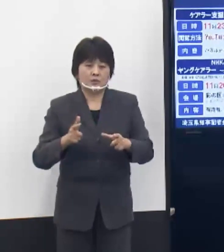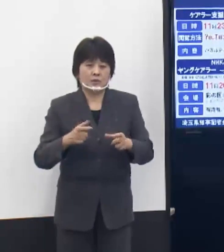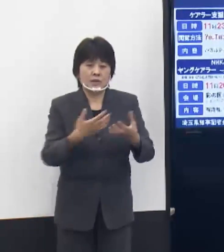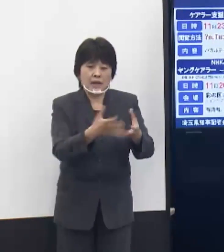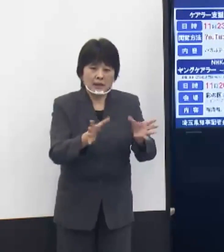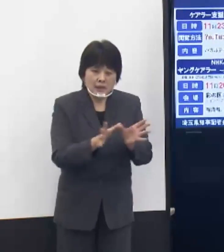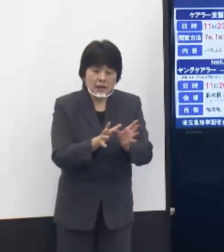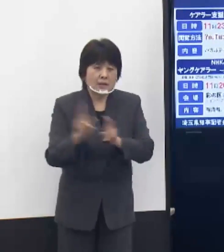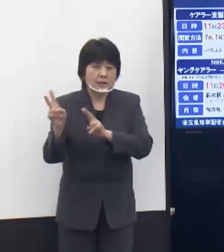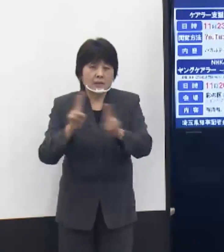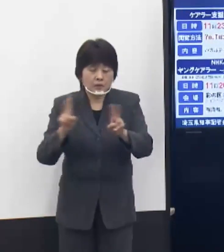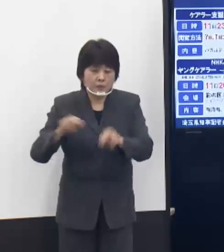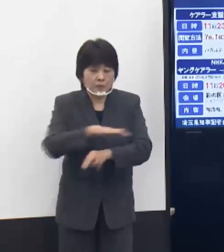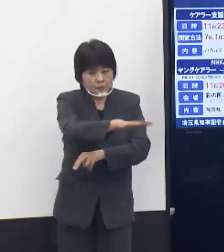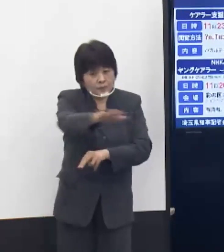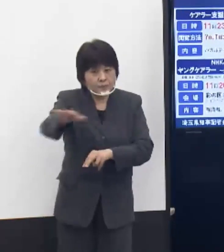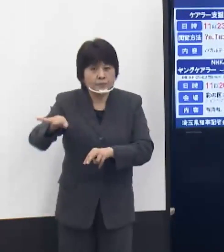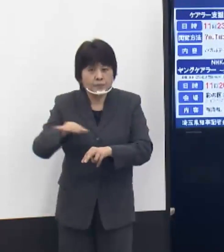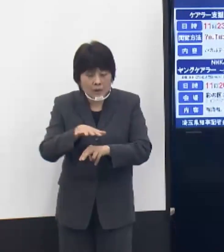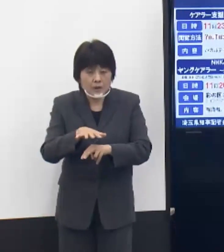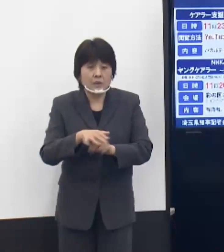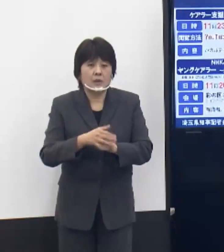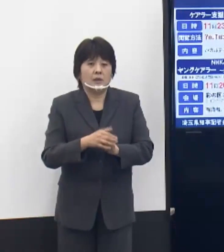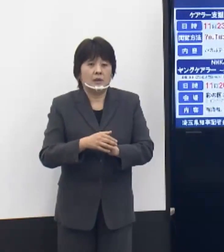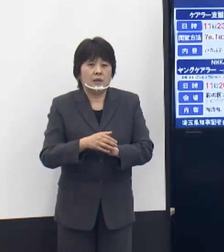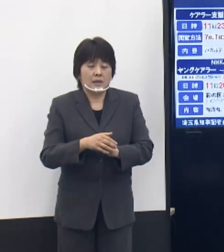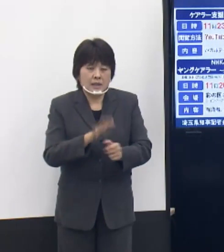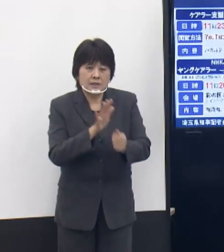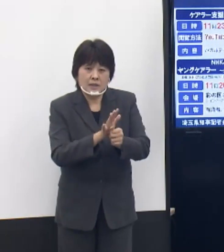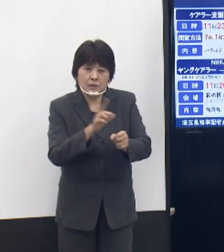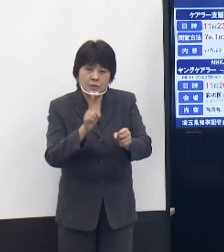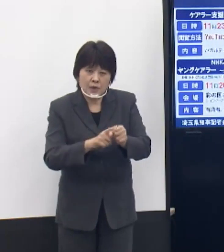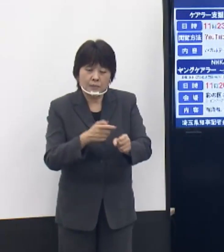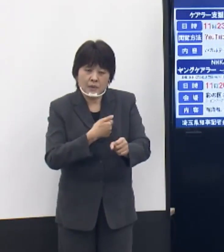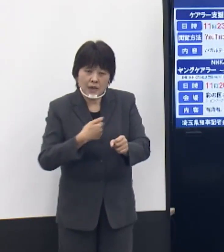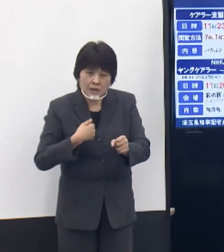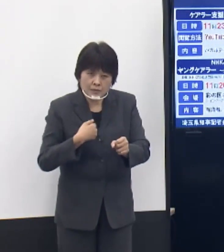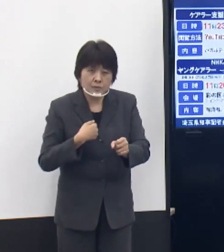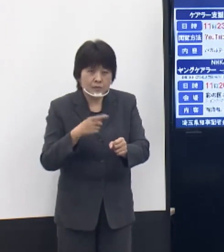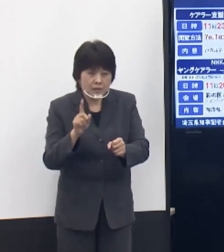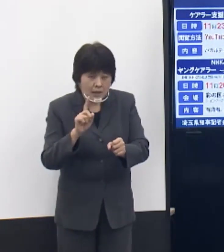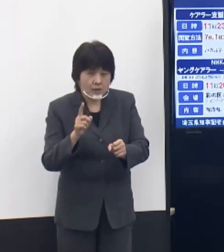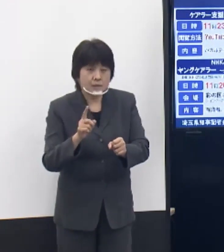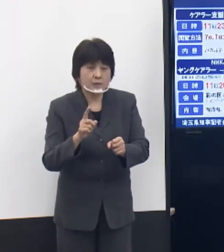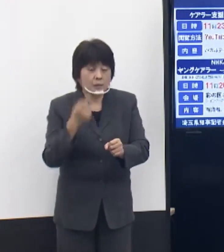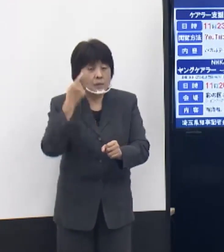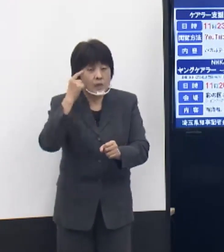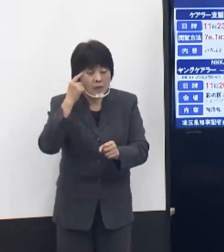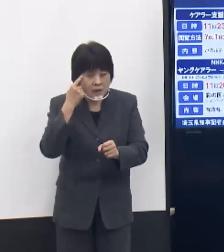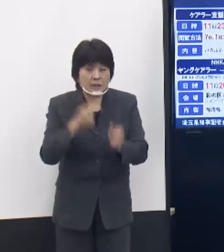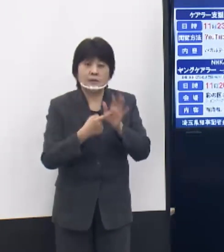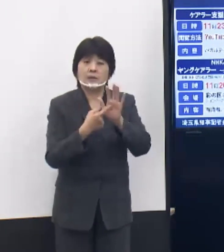業などの多様な主体がケアラー支援のためにできることを